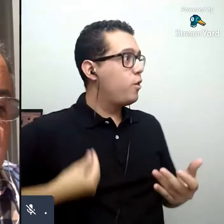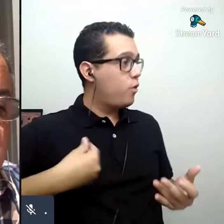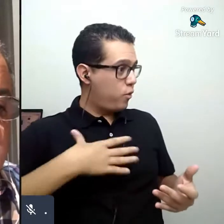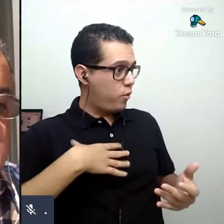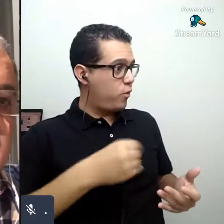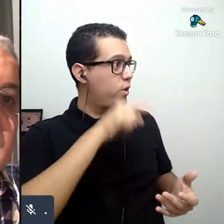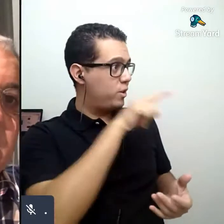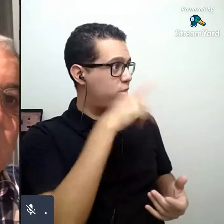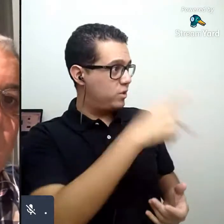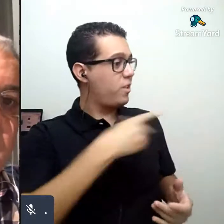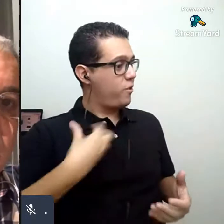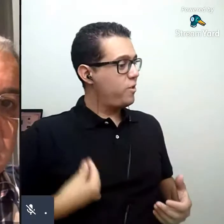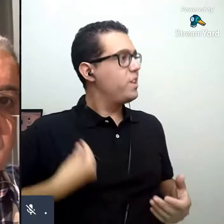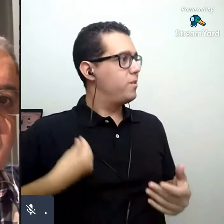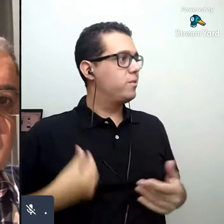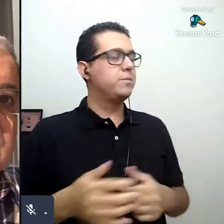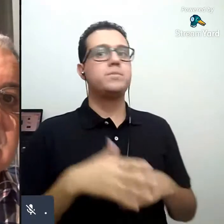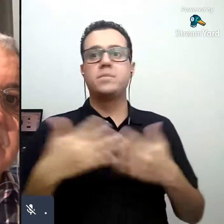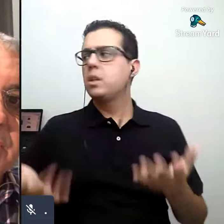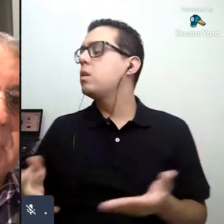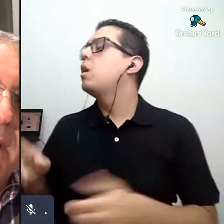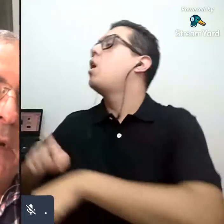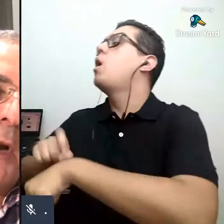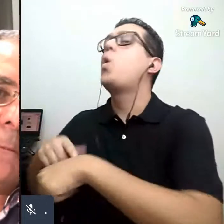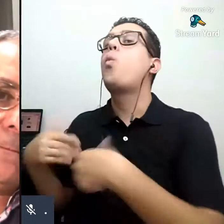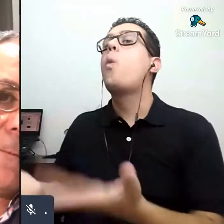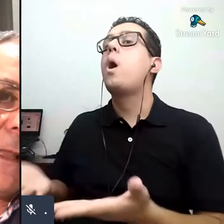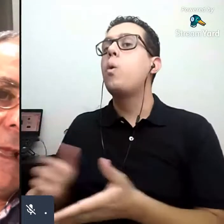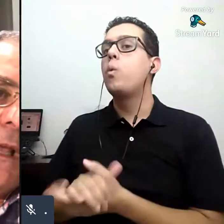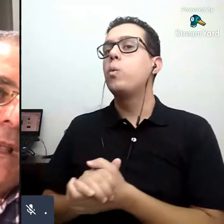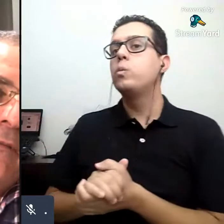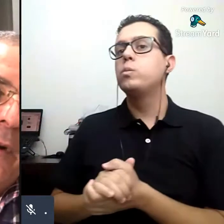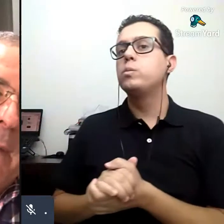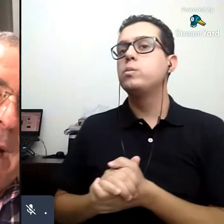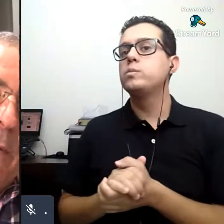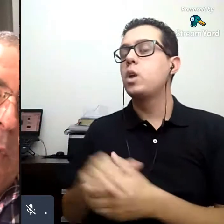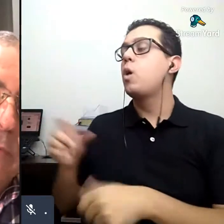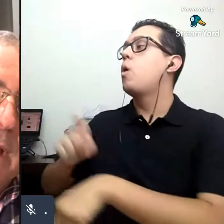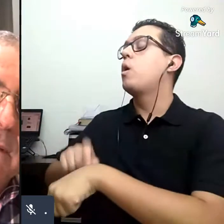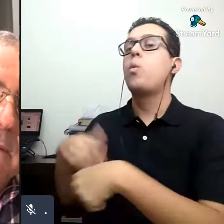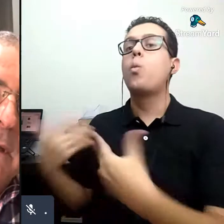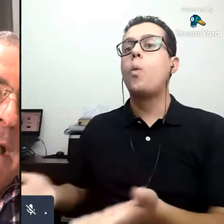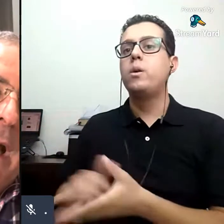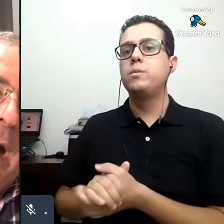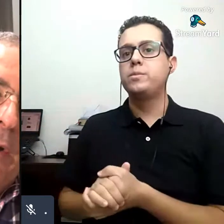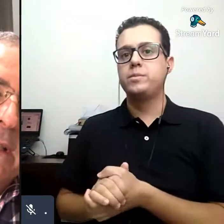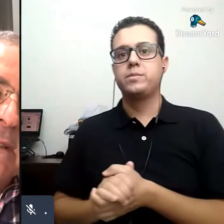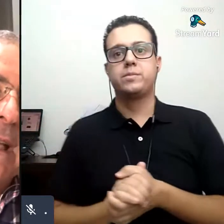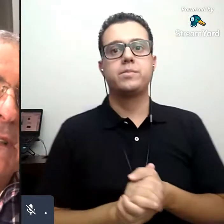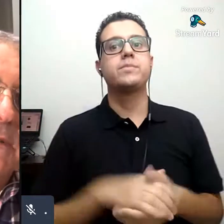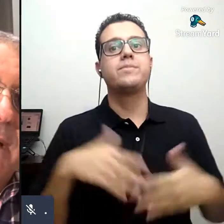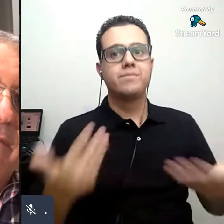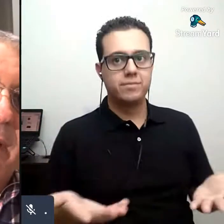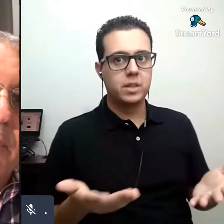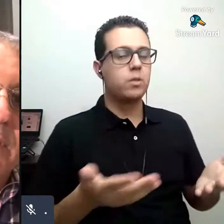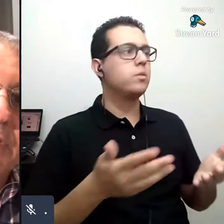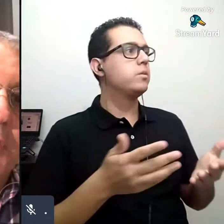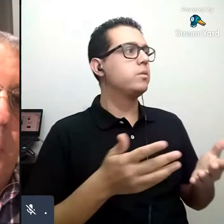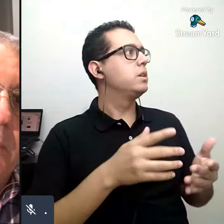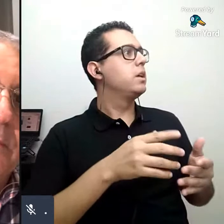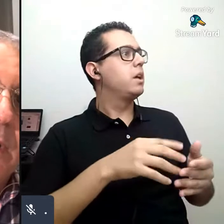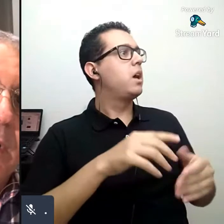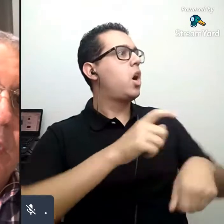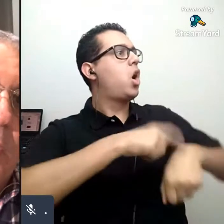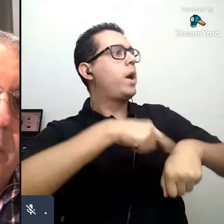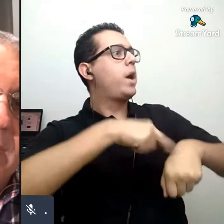indagou deles a que hora o seu filho se sentiria melhor. Informaram: ontem, à hora 7ª, a febre o